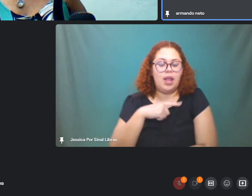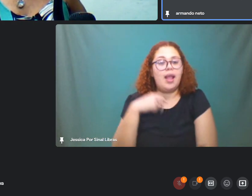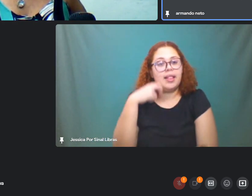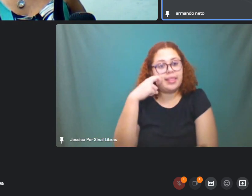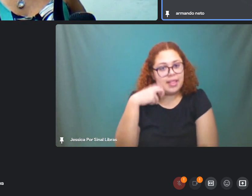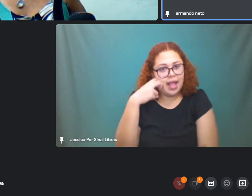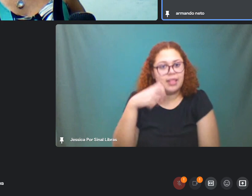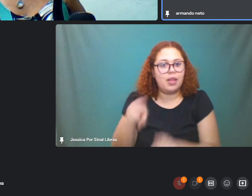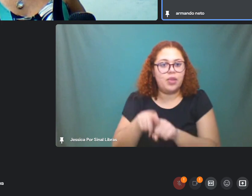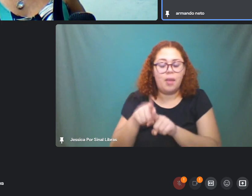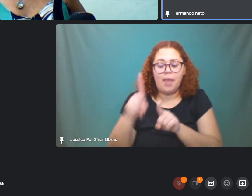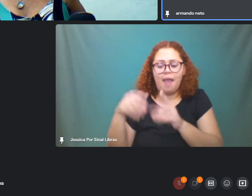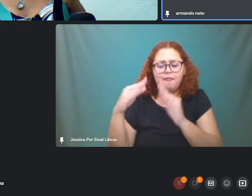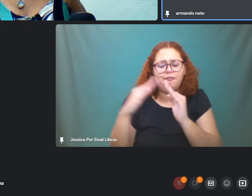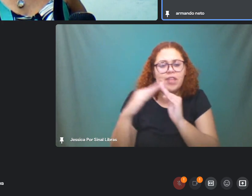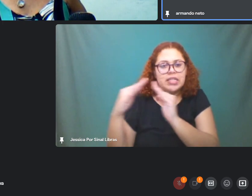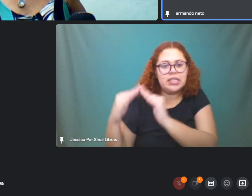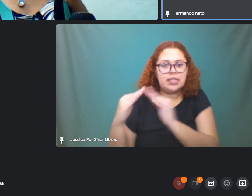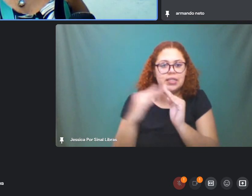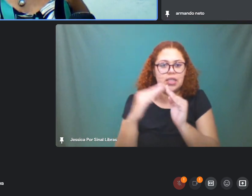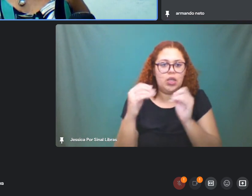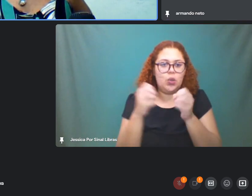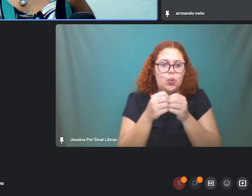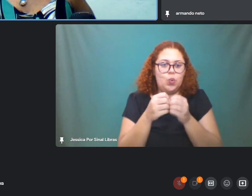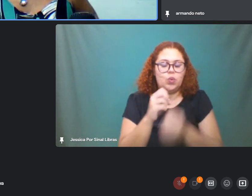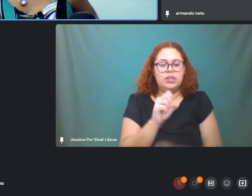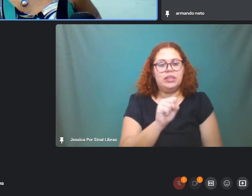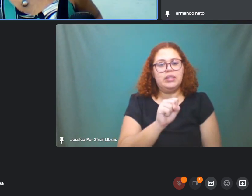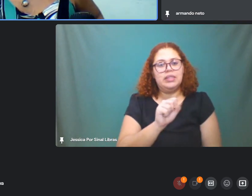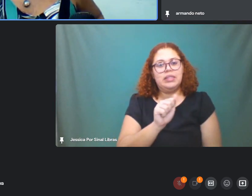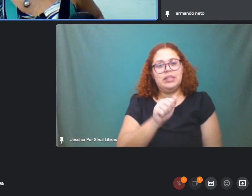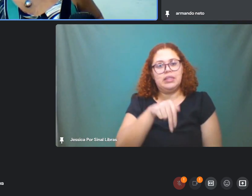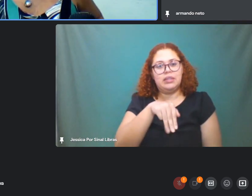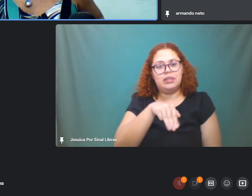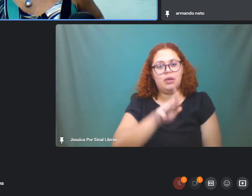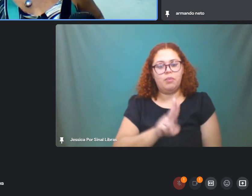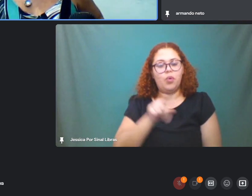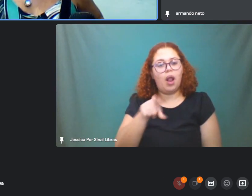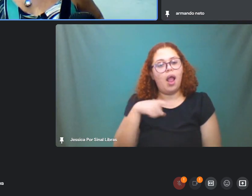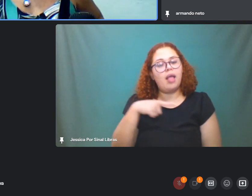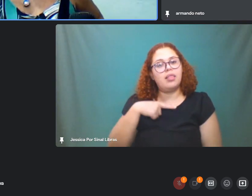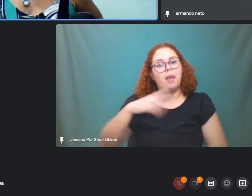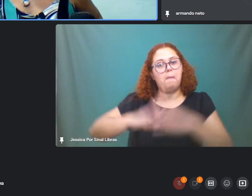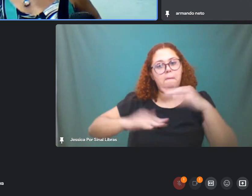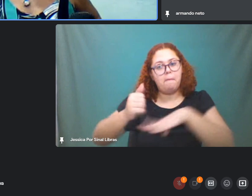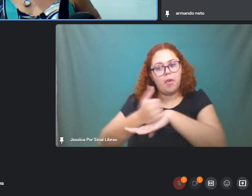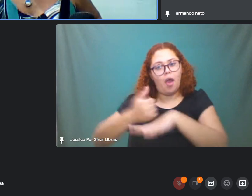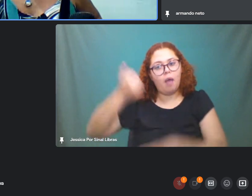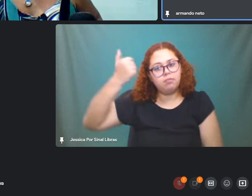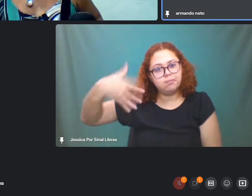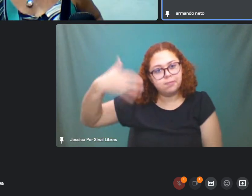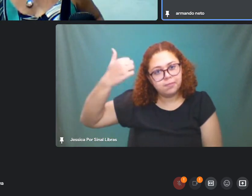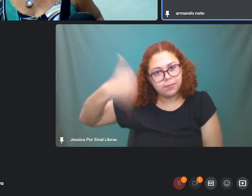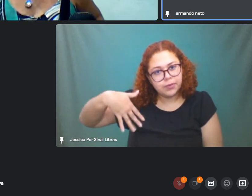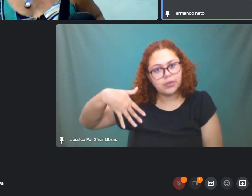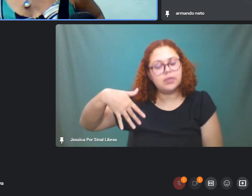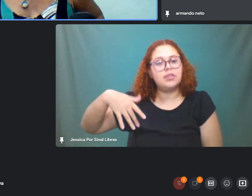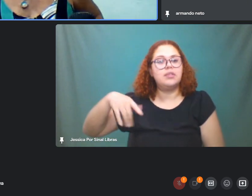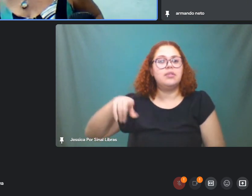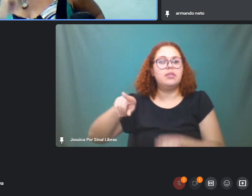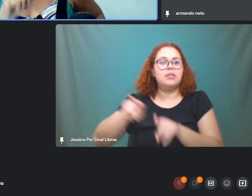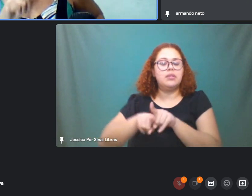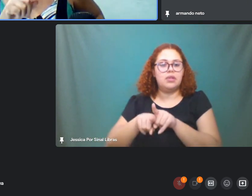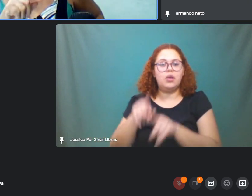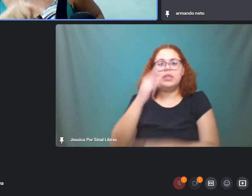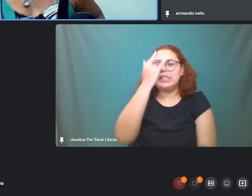Sambu, não tem erro, não. Perfeito. E aí lá tem profissionais, né, de audiodescrição e cego consultores. Ele falou algo